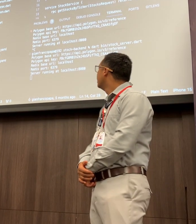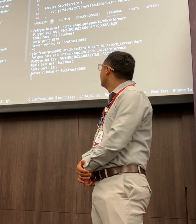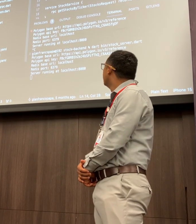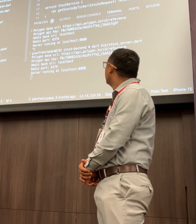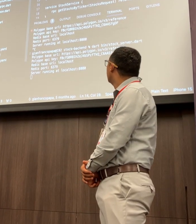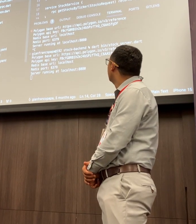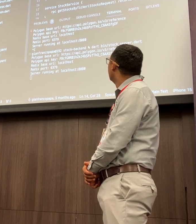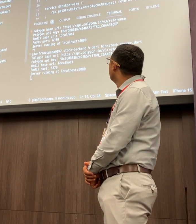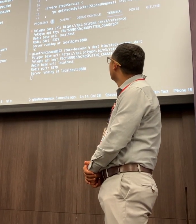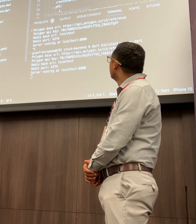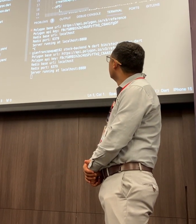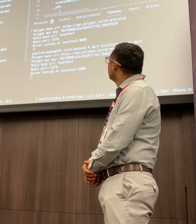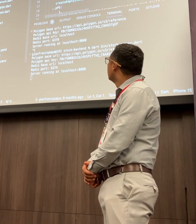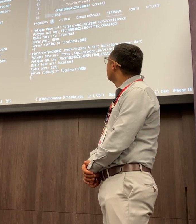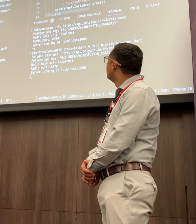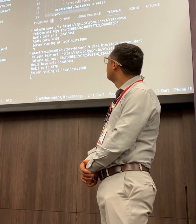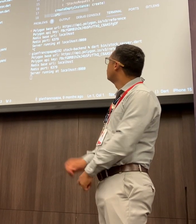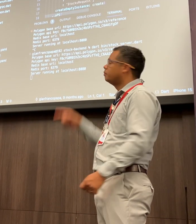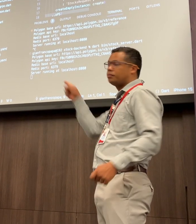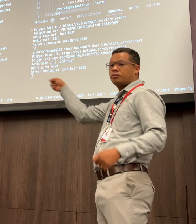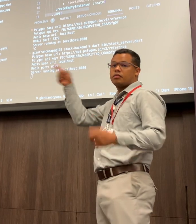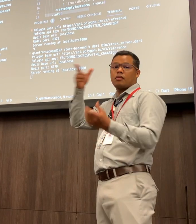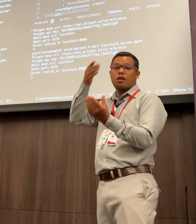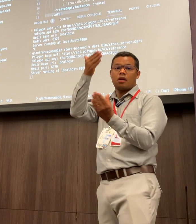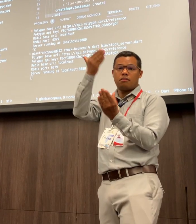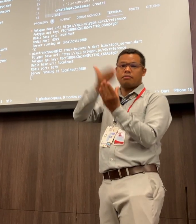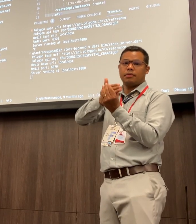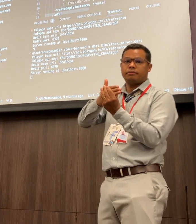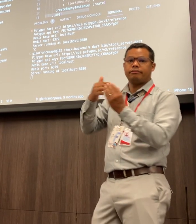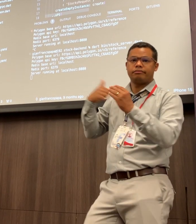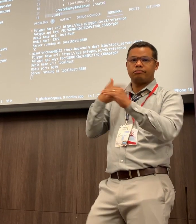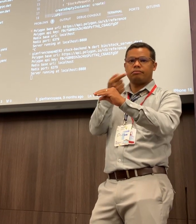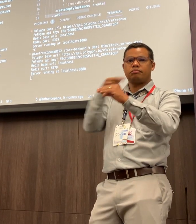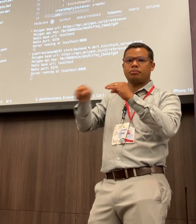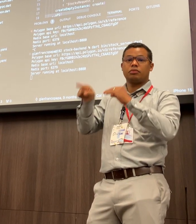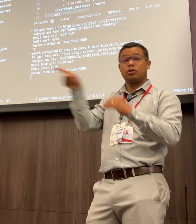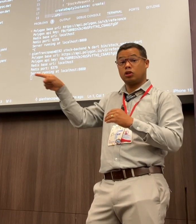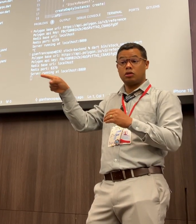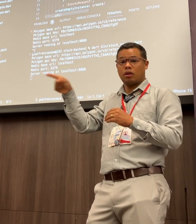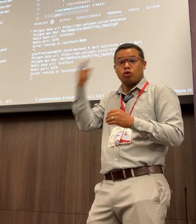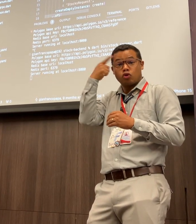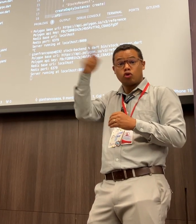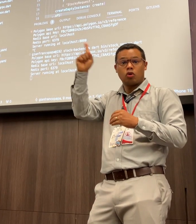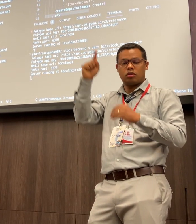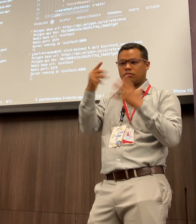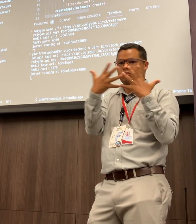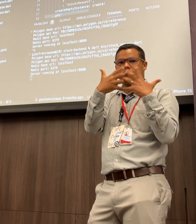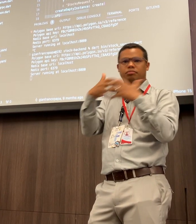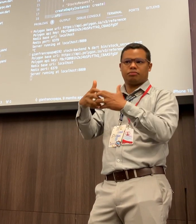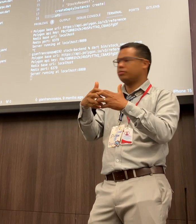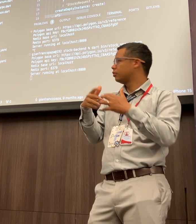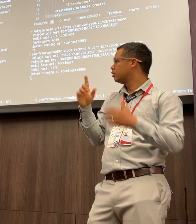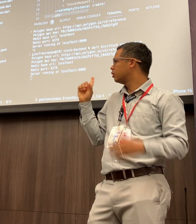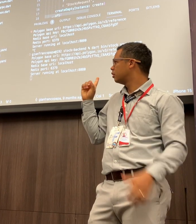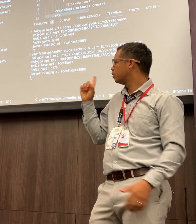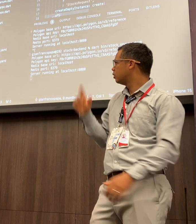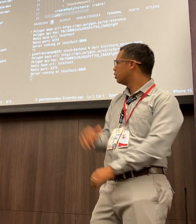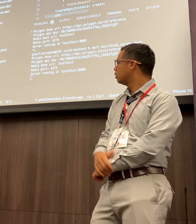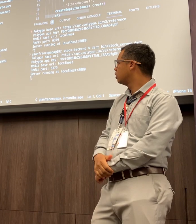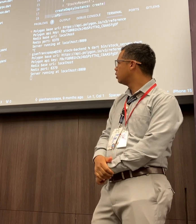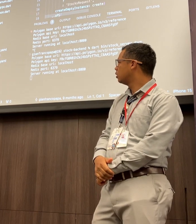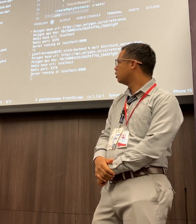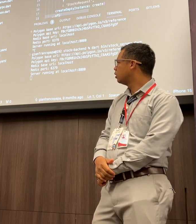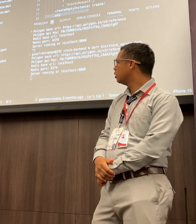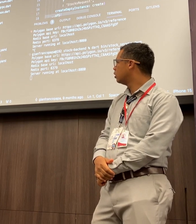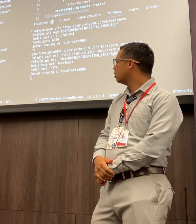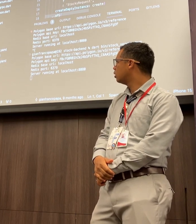en la carpeta generated, y este código es autogenerado, entonces la idea no es andar tocando mucho esto, pero sí acá ya podemos